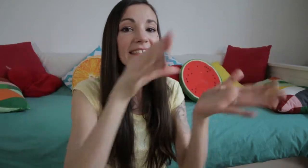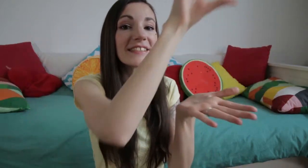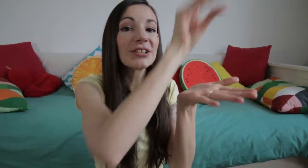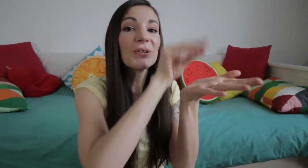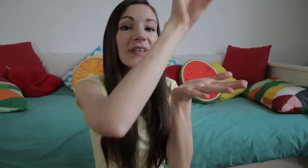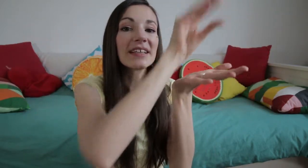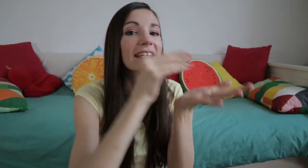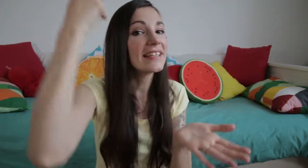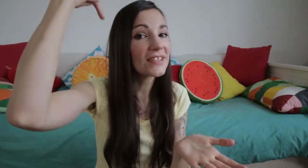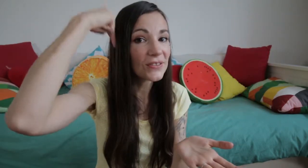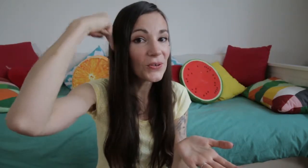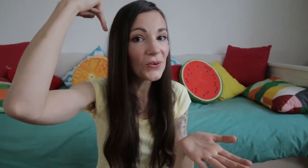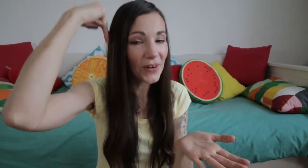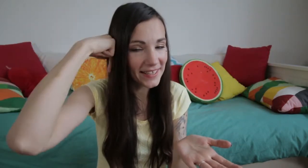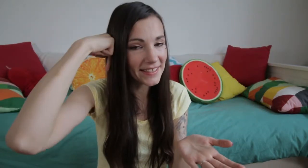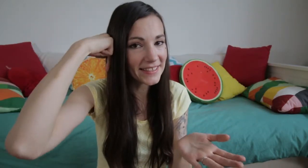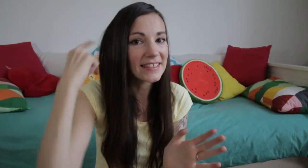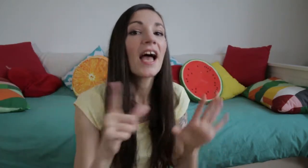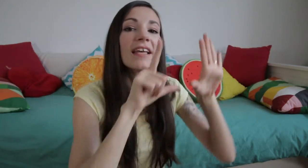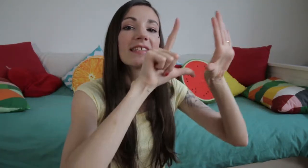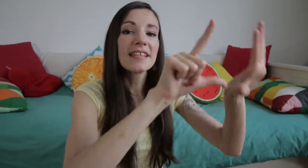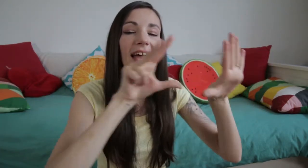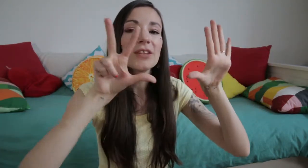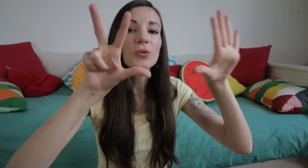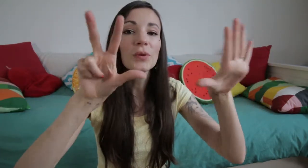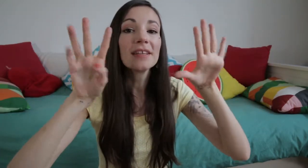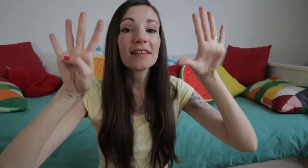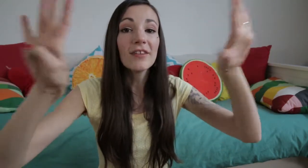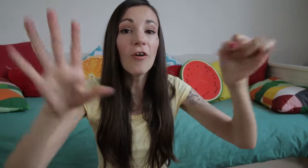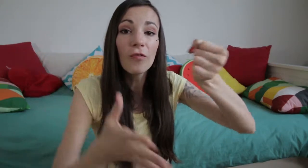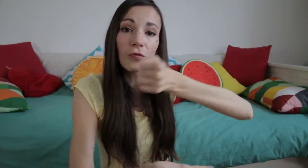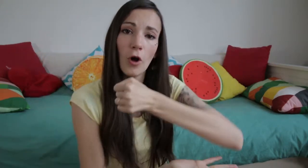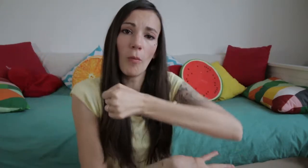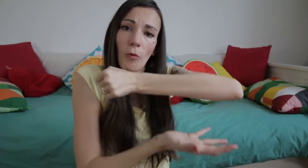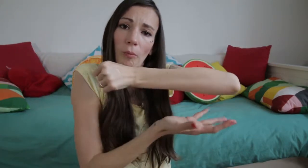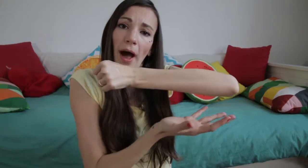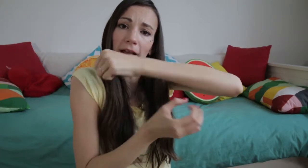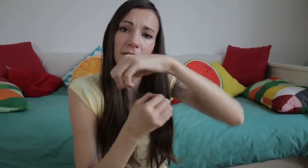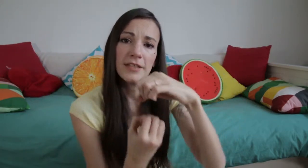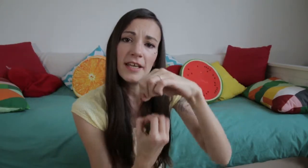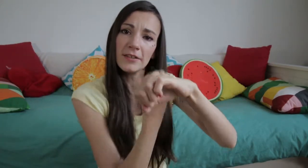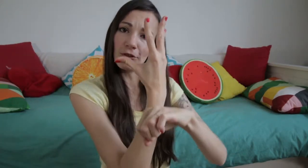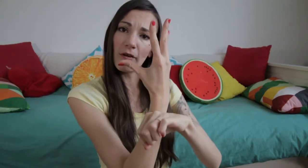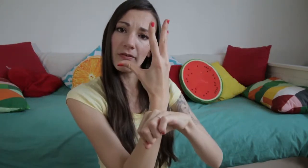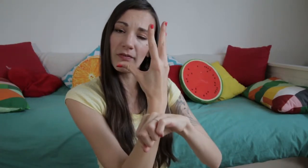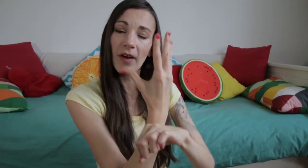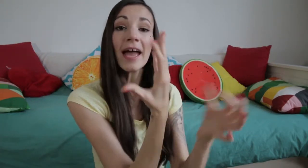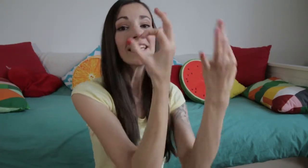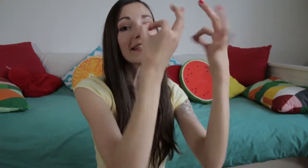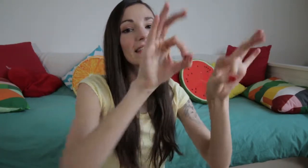6, cueillir des cerises. 7, 8, 9, dans mon panier 9.